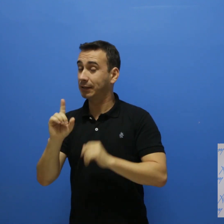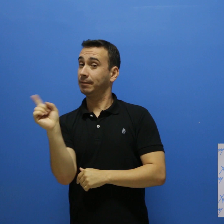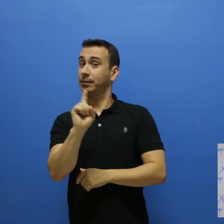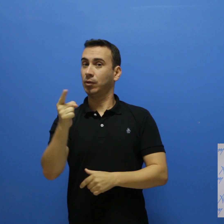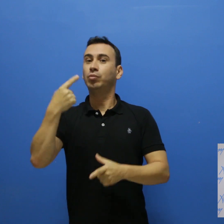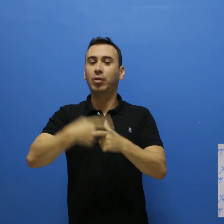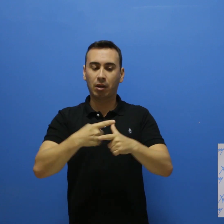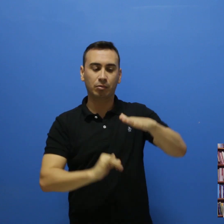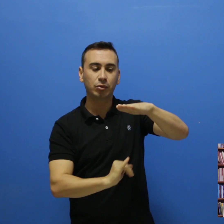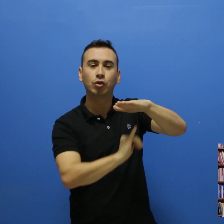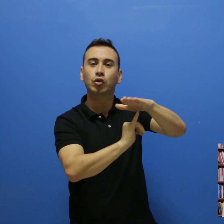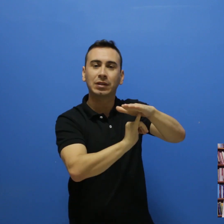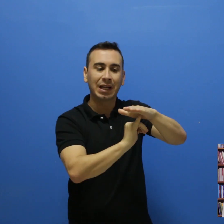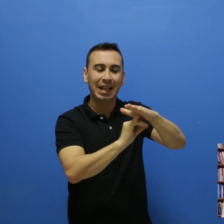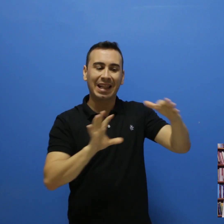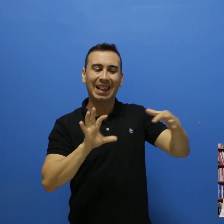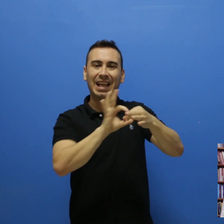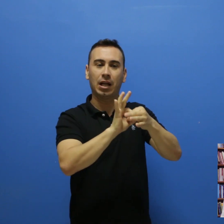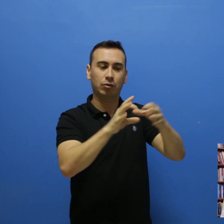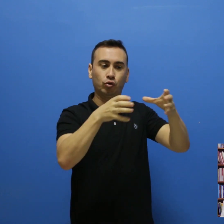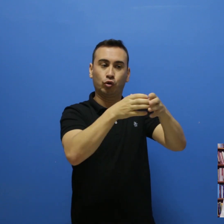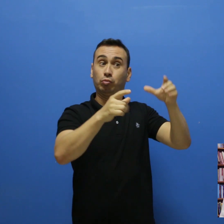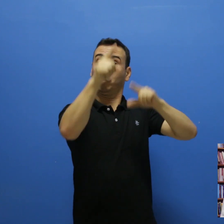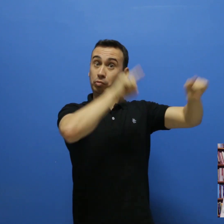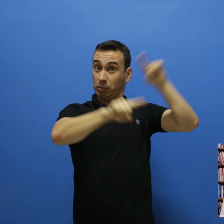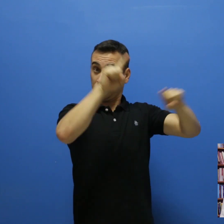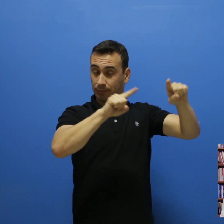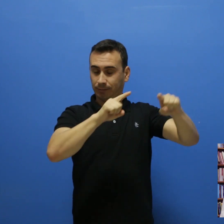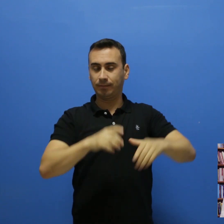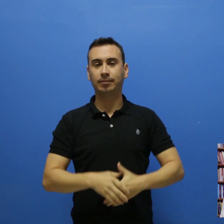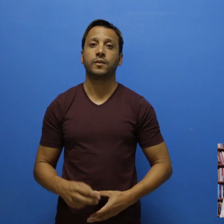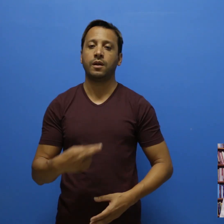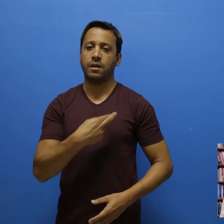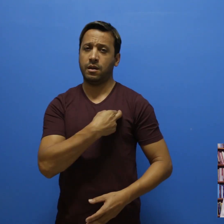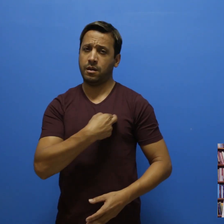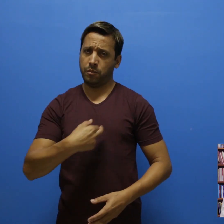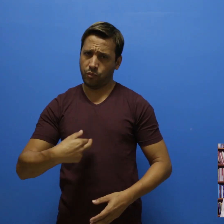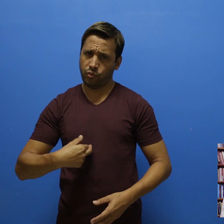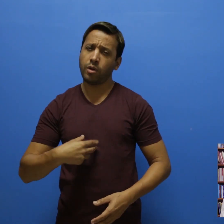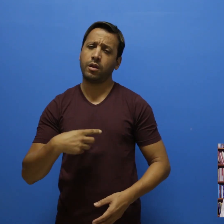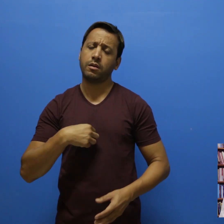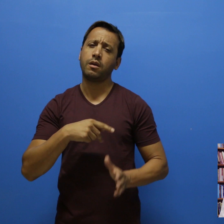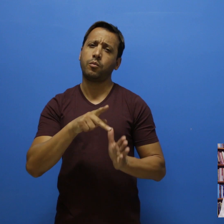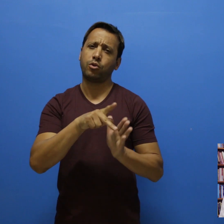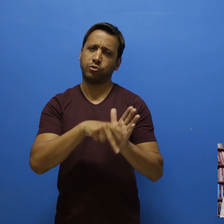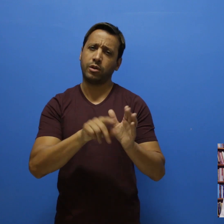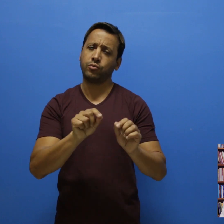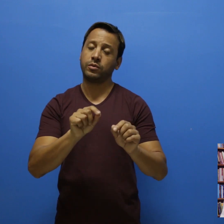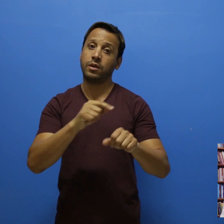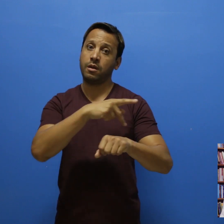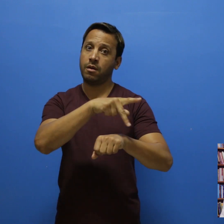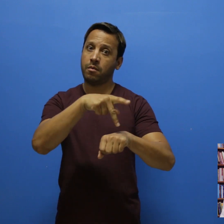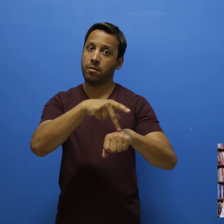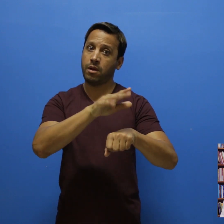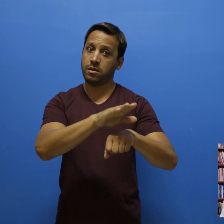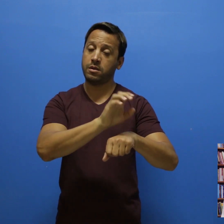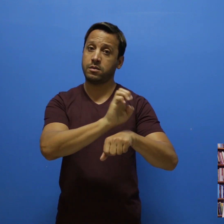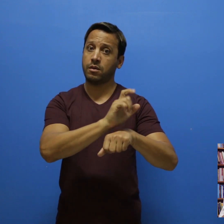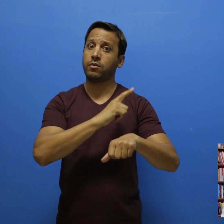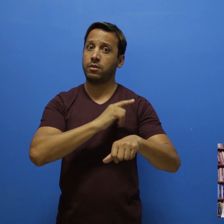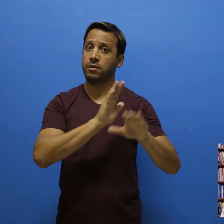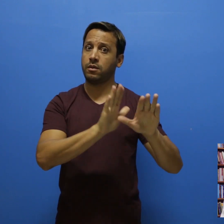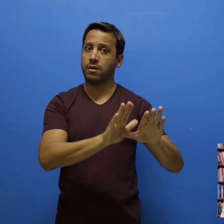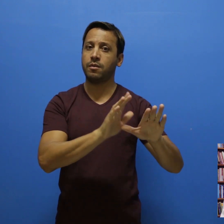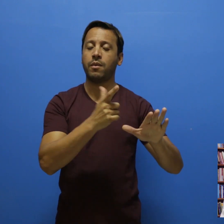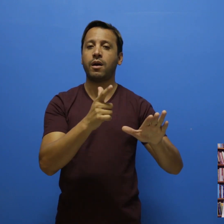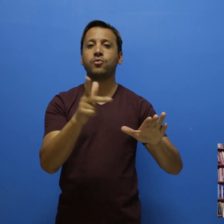da aristocracia. A República tem um projeto, Eles têm um país, eles têm um Estado, mas eles não têm o povo. Então